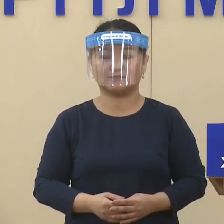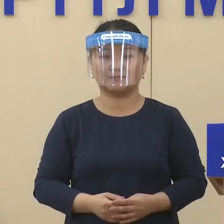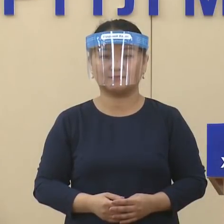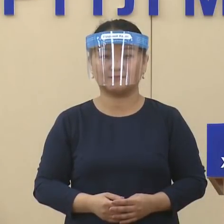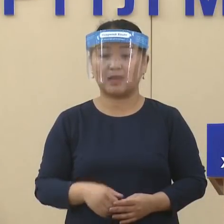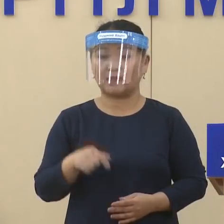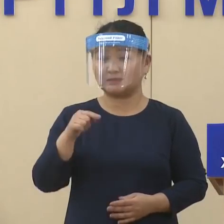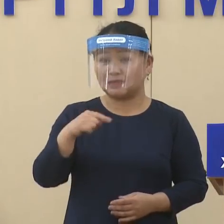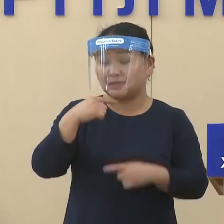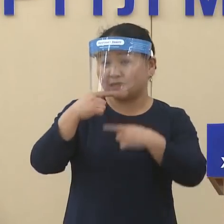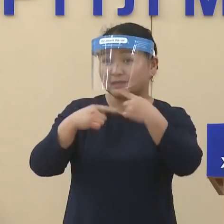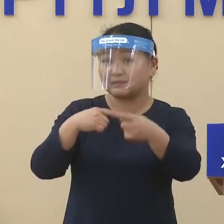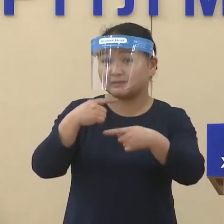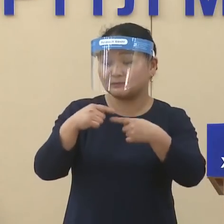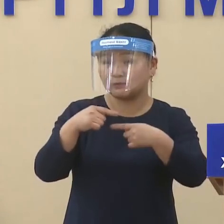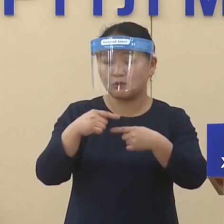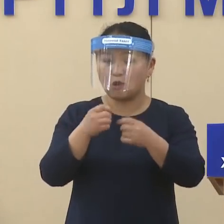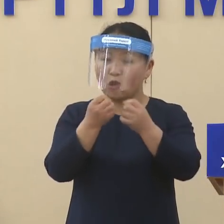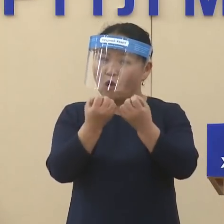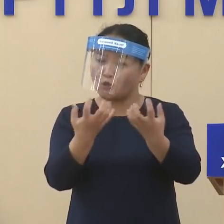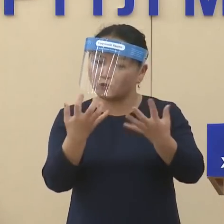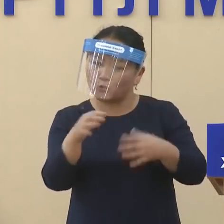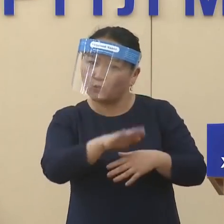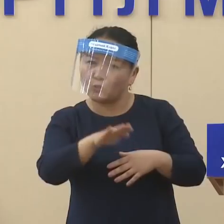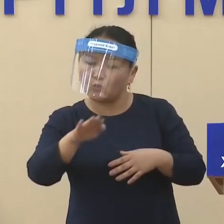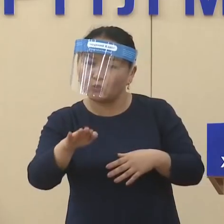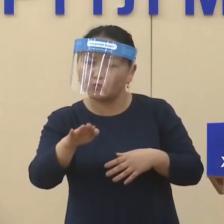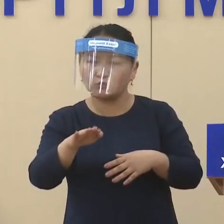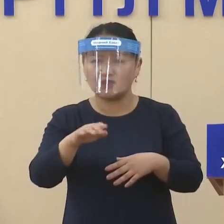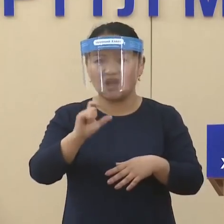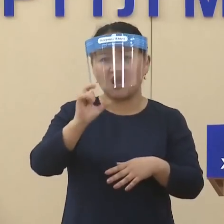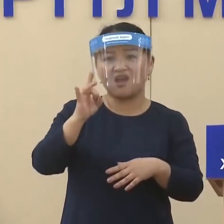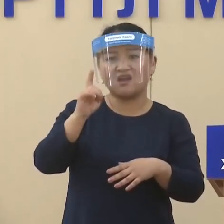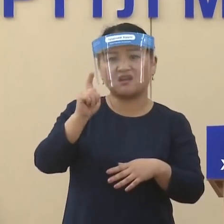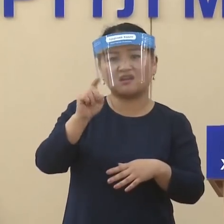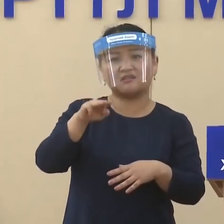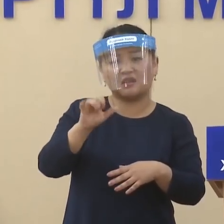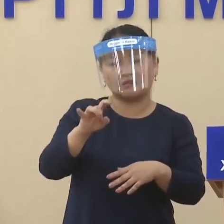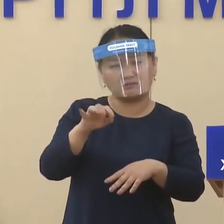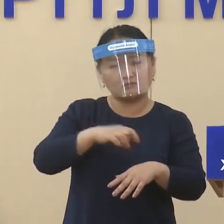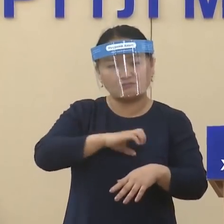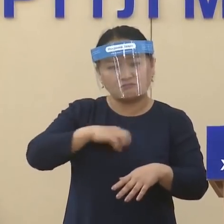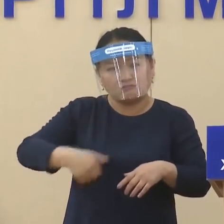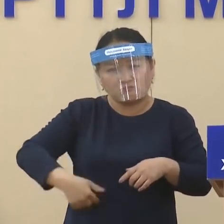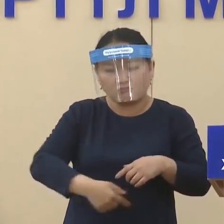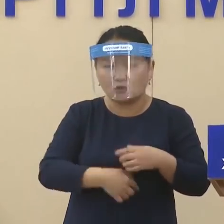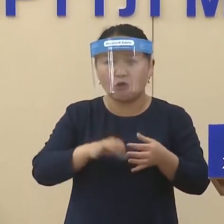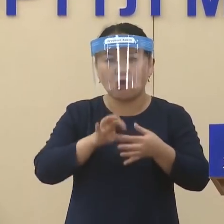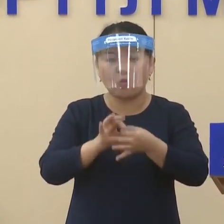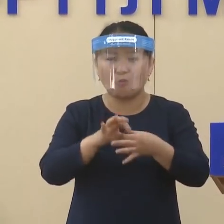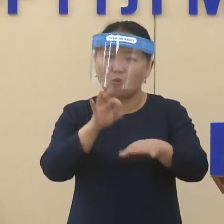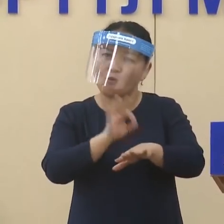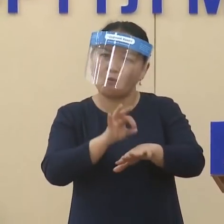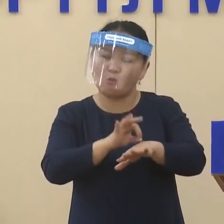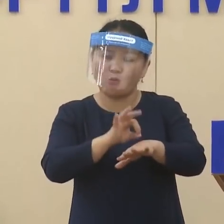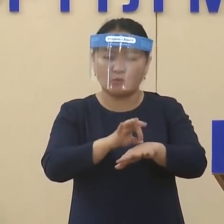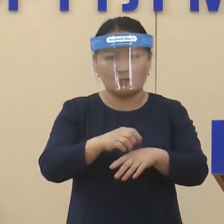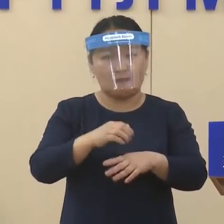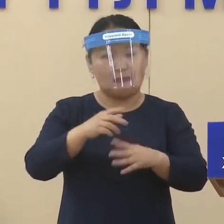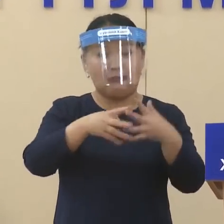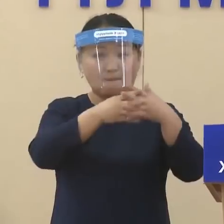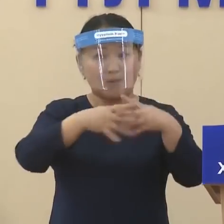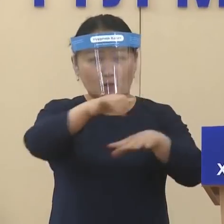За сая ярьсан олон хүүхдийн одоо олон эргэтэн системийг хамарсан өрөвслийн хам шинжийн талаар Америкийн нэгдсэн улсад эмч нар судалгаа